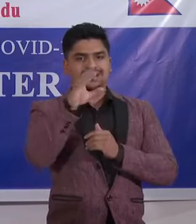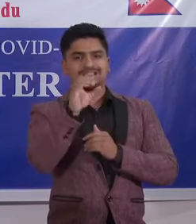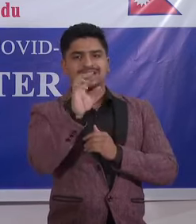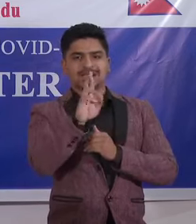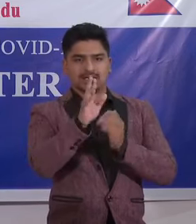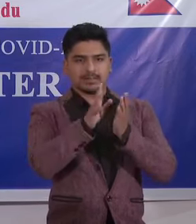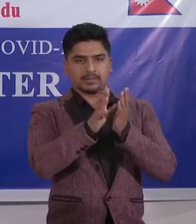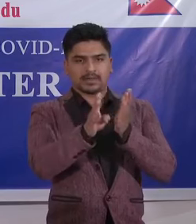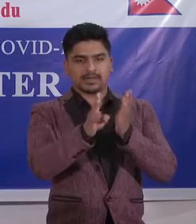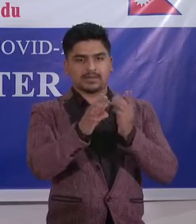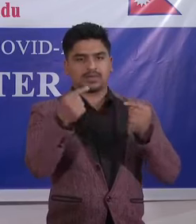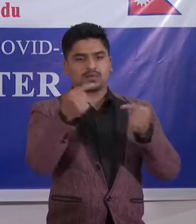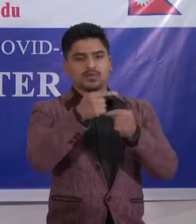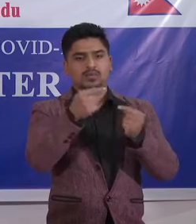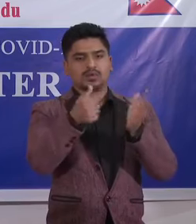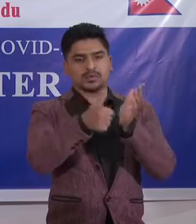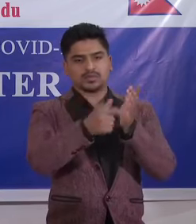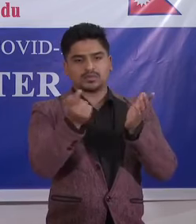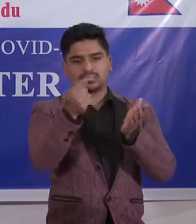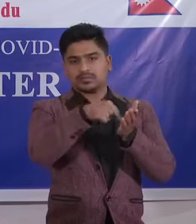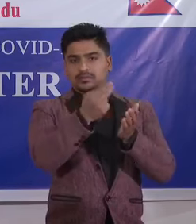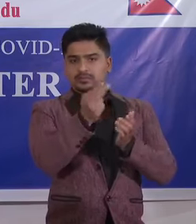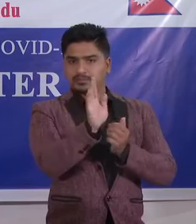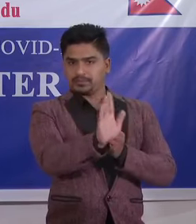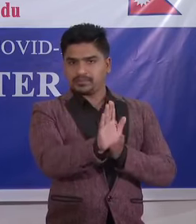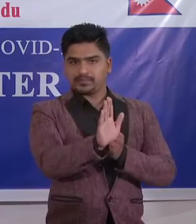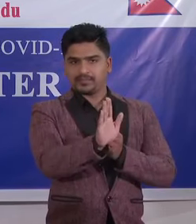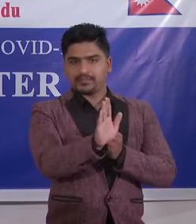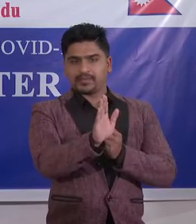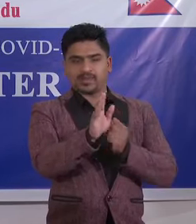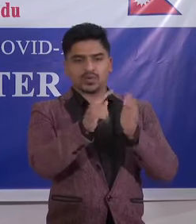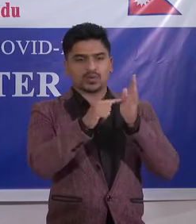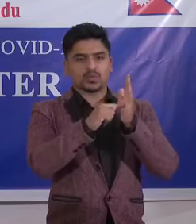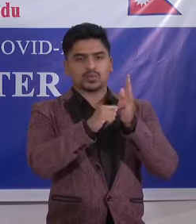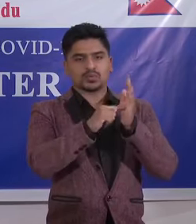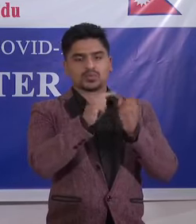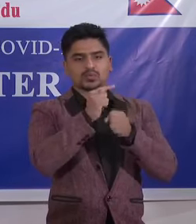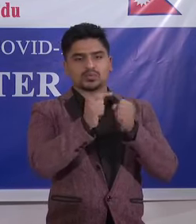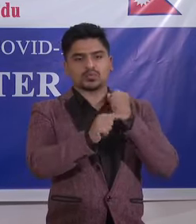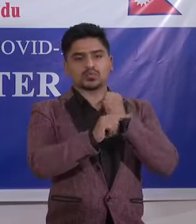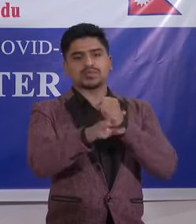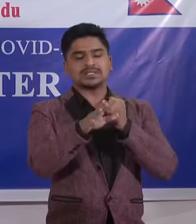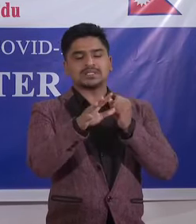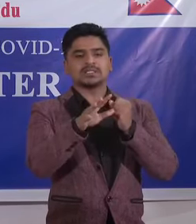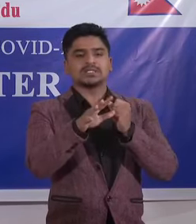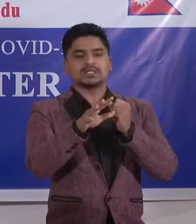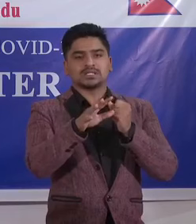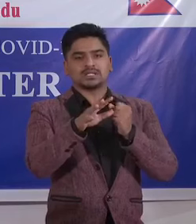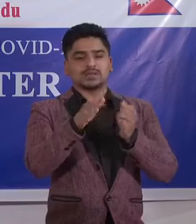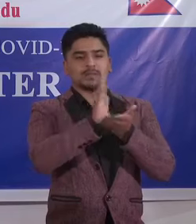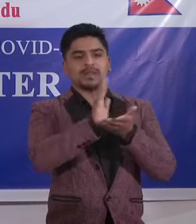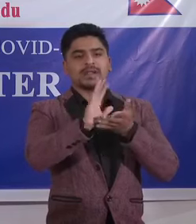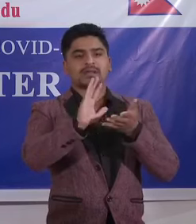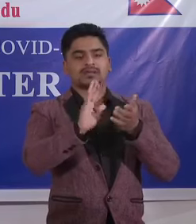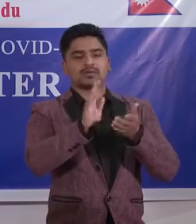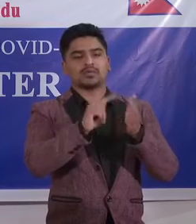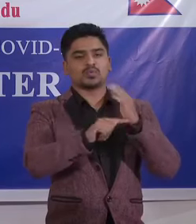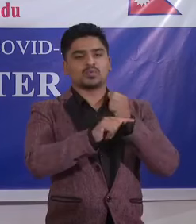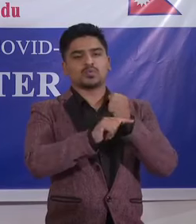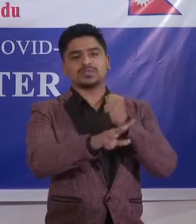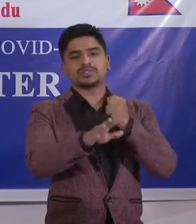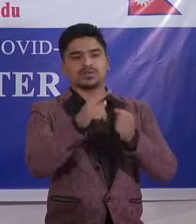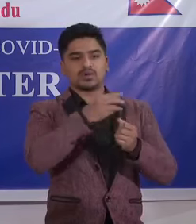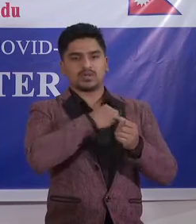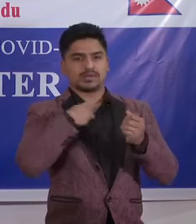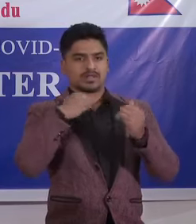नमुना परिक्षेन शुरू बहये को छा, अपको कोशी को, कोशी अस्पताल मा बिर्याटन गरी स्थित कोशी अस्पताल मा शुरू बहये संगाई,